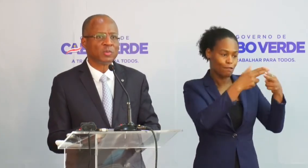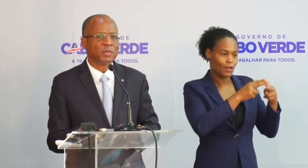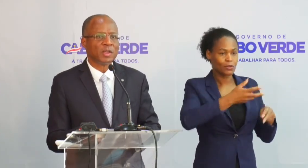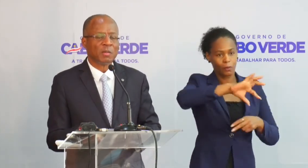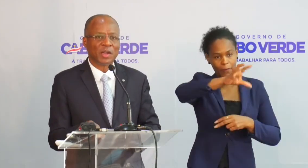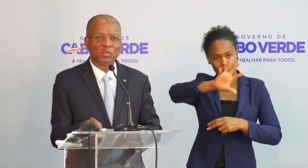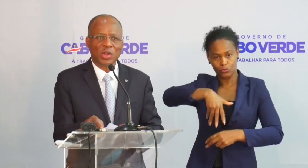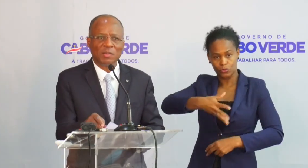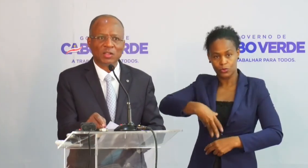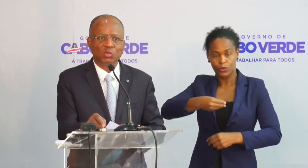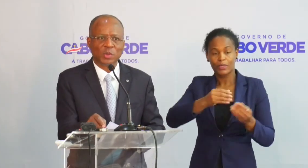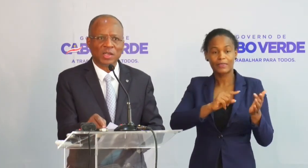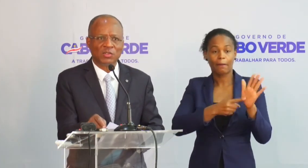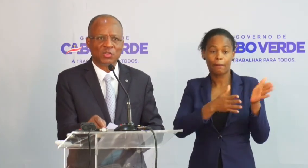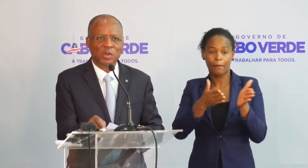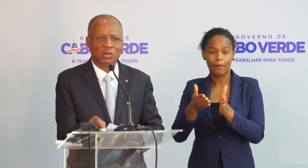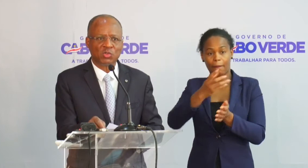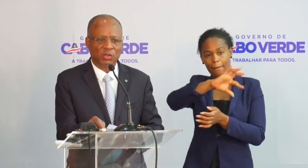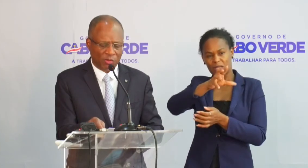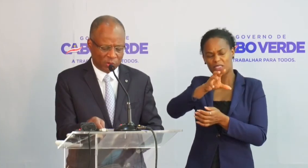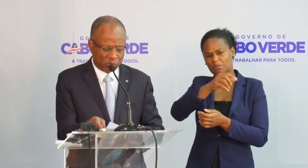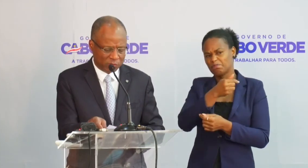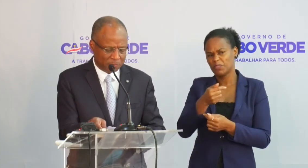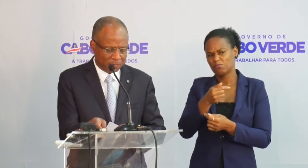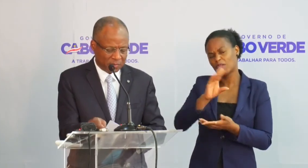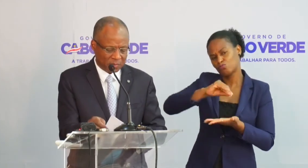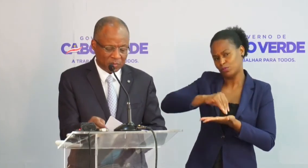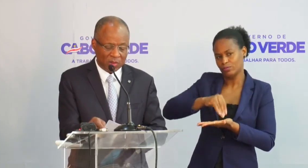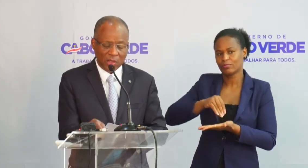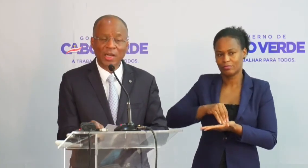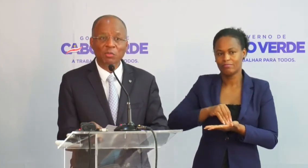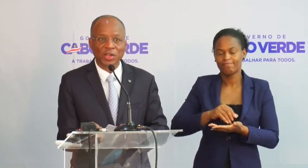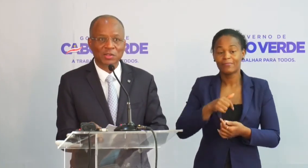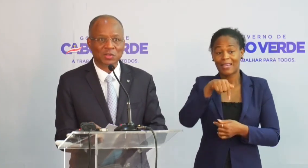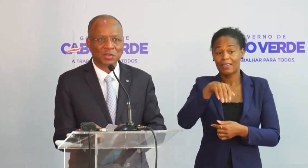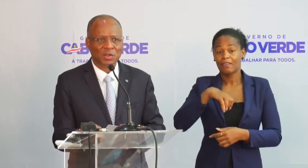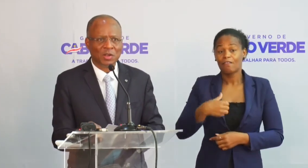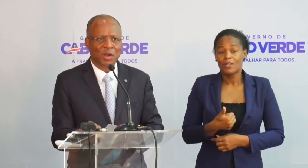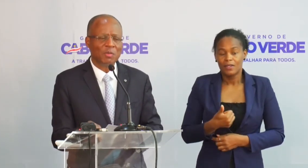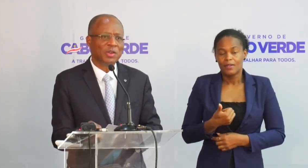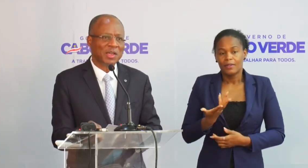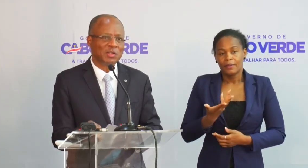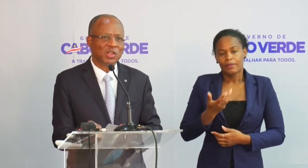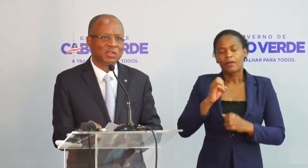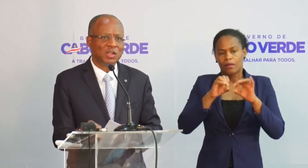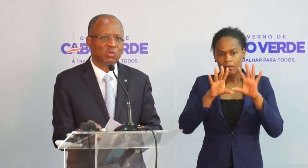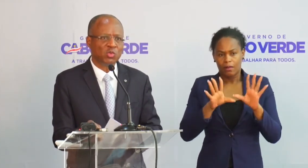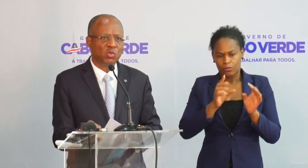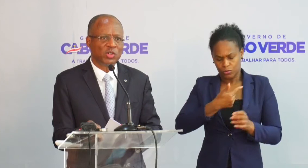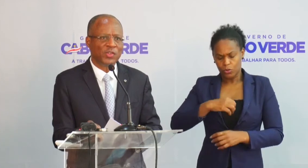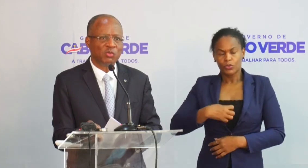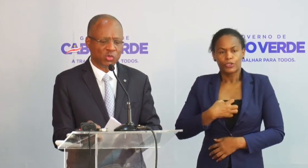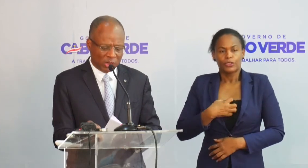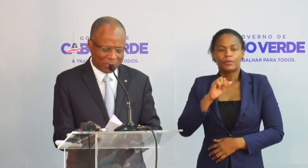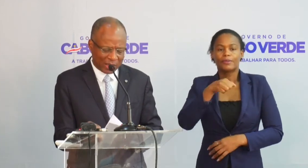mundo, particularmente os países menos desenvolvidos. Em Cabo Verde, obviamente que sentimos